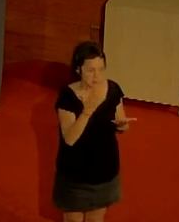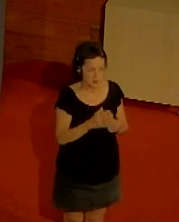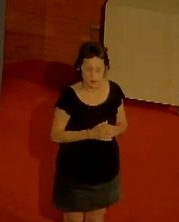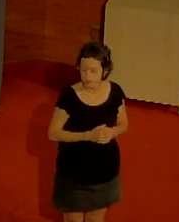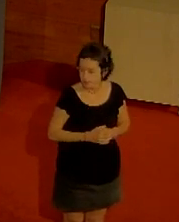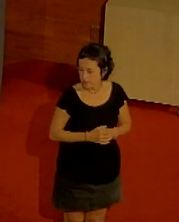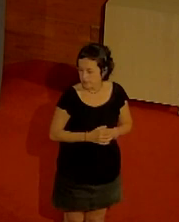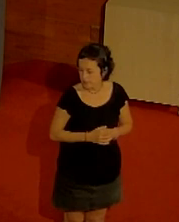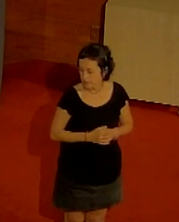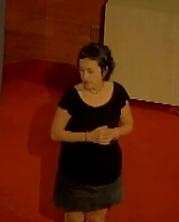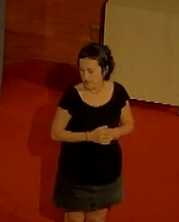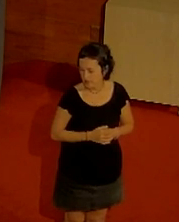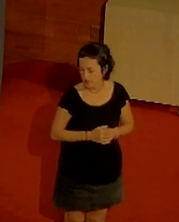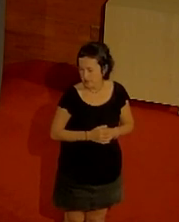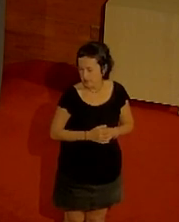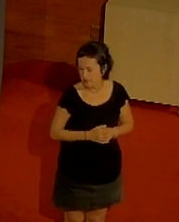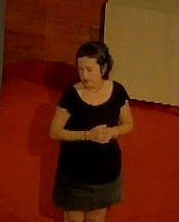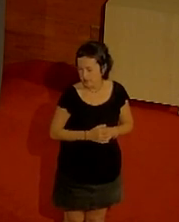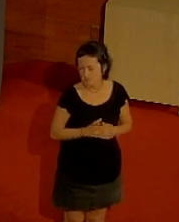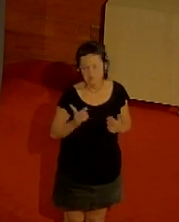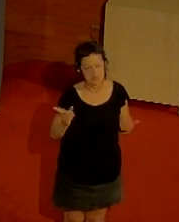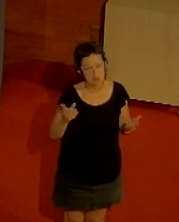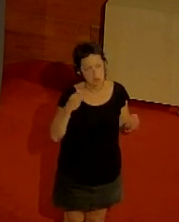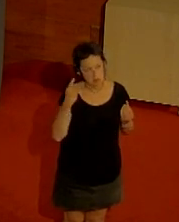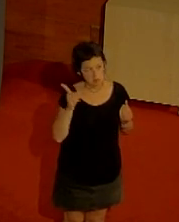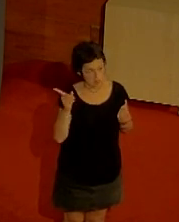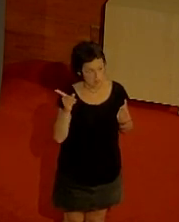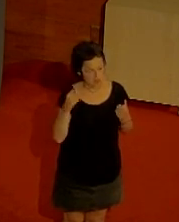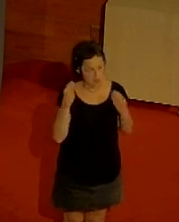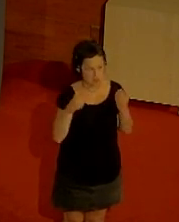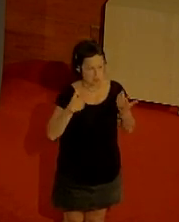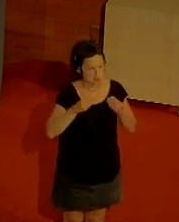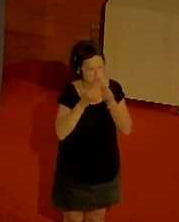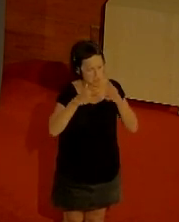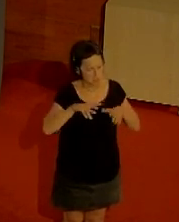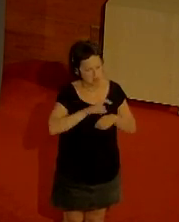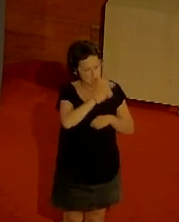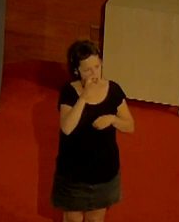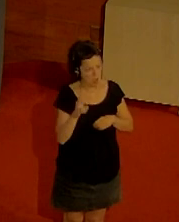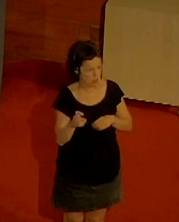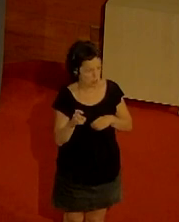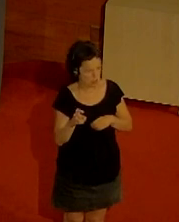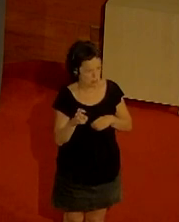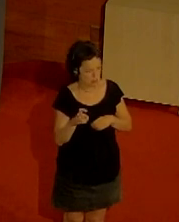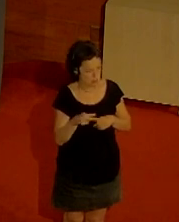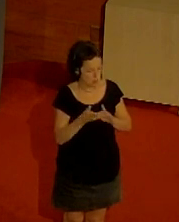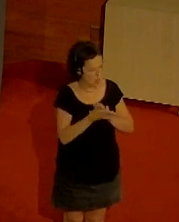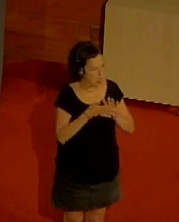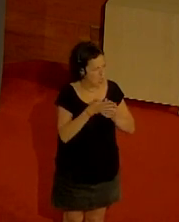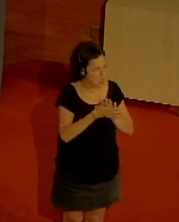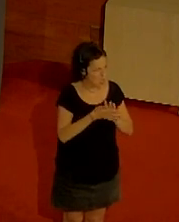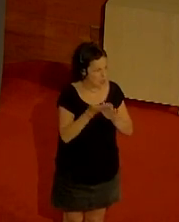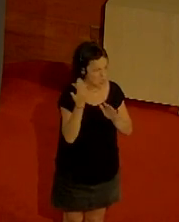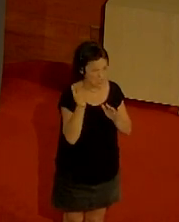ahí decidí un poco cambiar, digo, voy a hacer otra cosa, voy a hacer otra historia diferente, que en lugar de centrarse en esos aspectos que os estaba comentando,